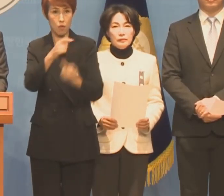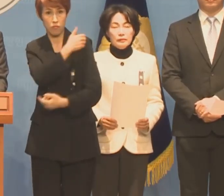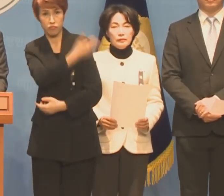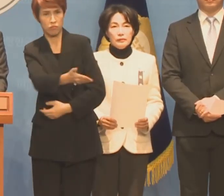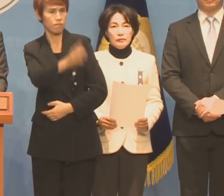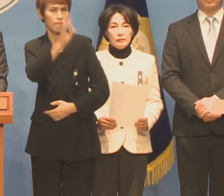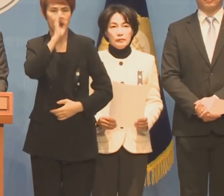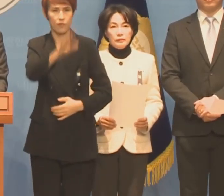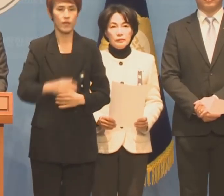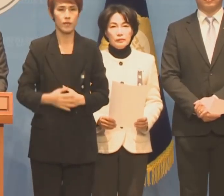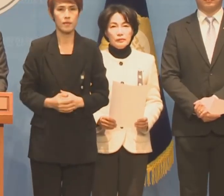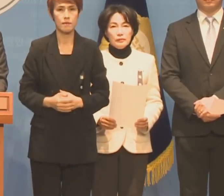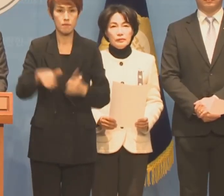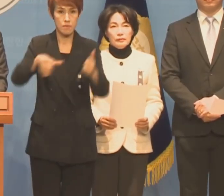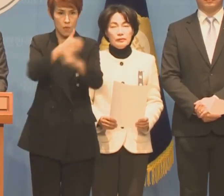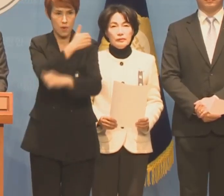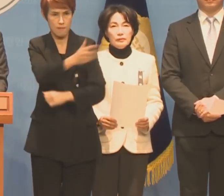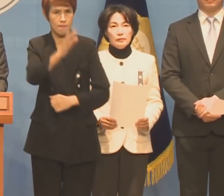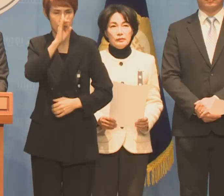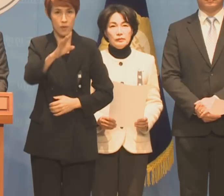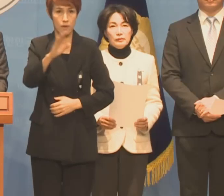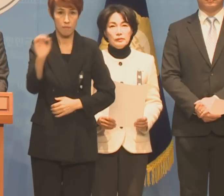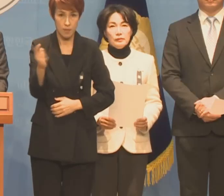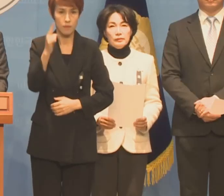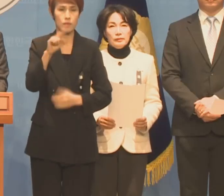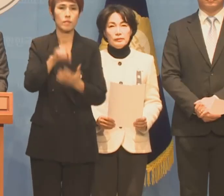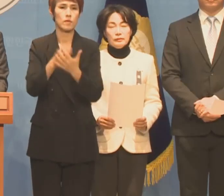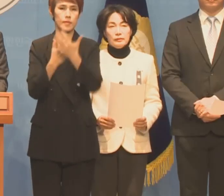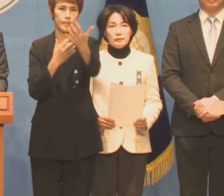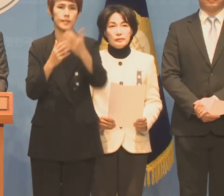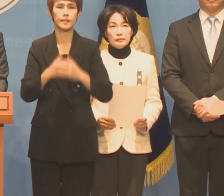없다라는 입장으로 기자회견을 하게 되었습니다.